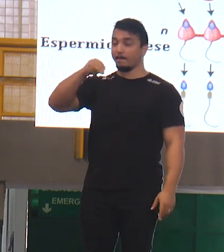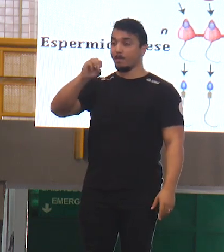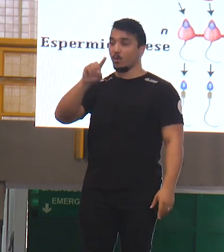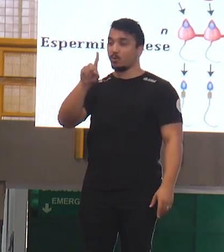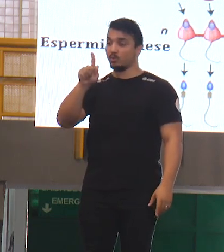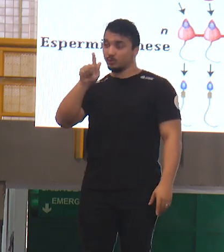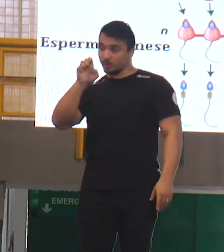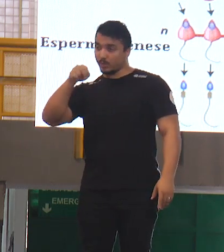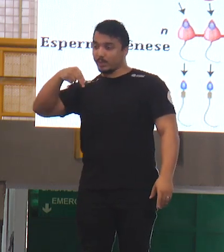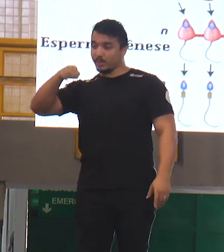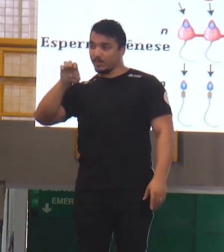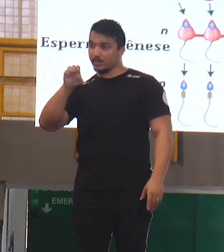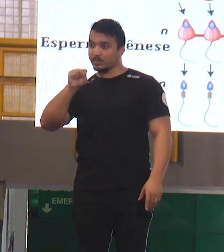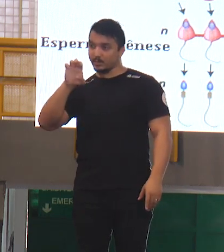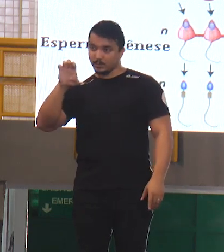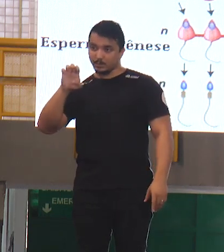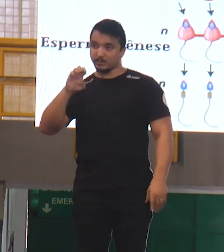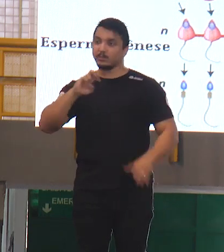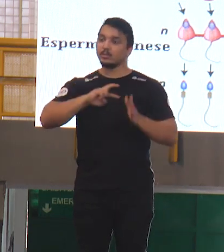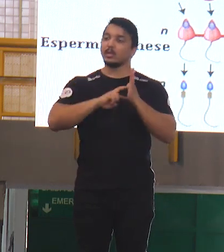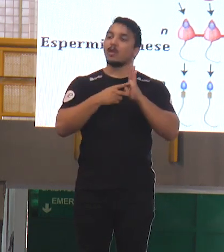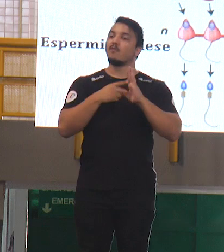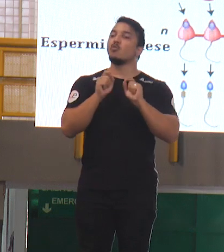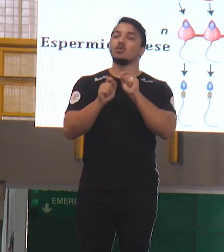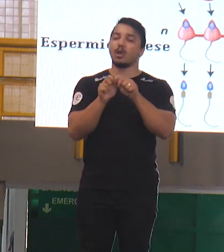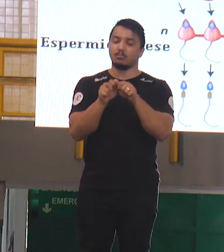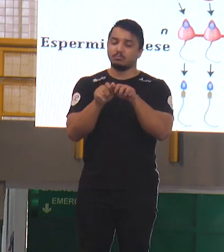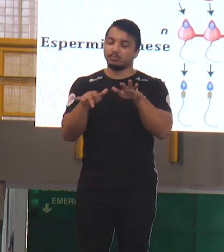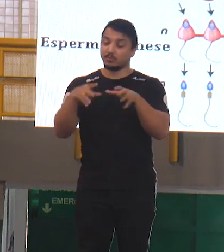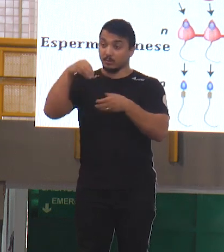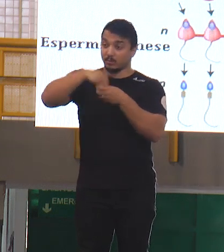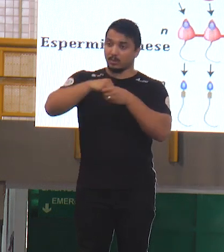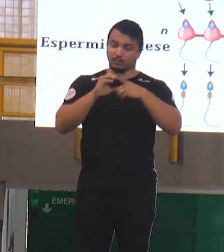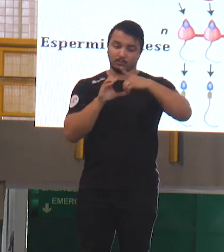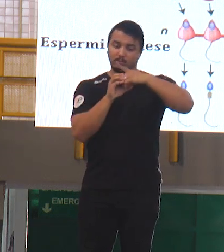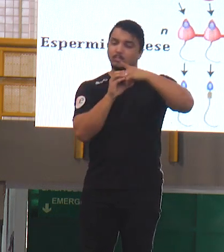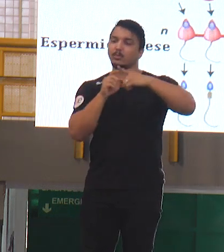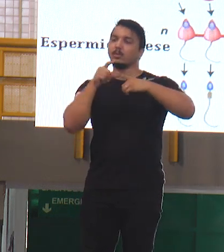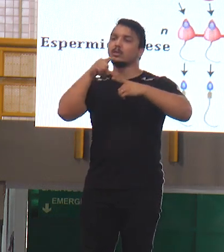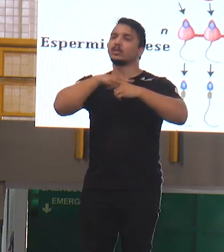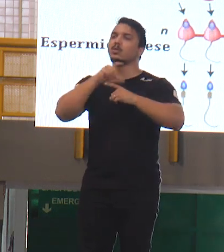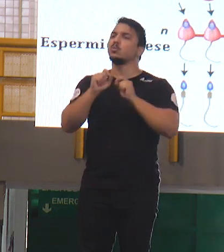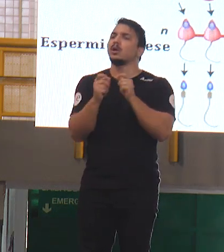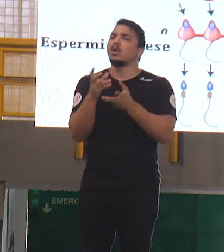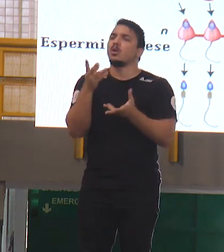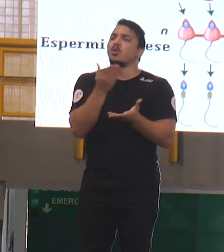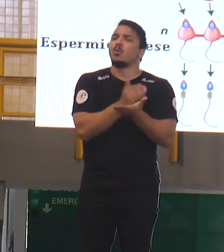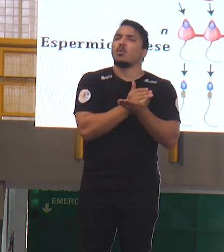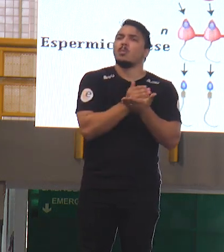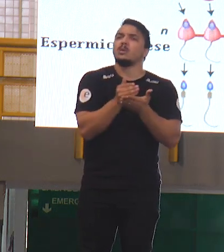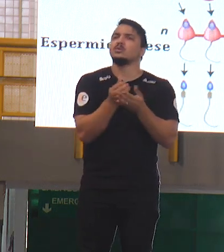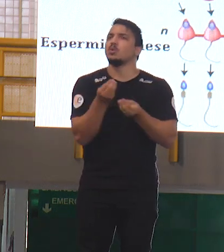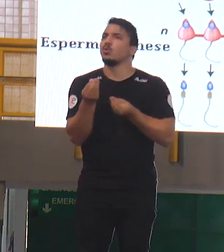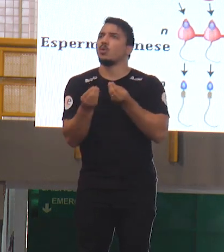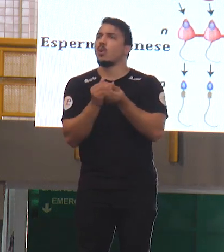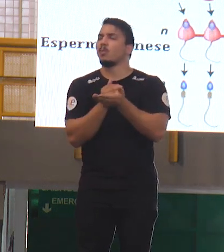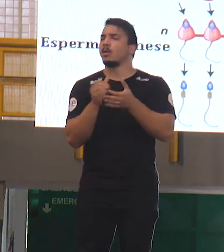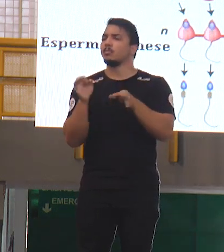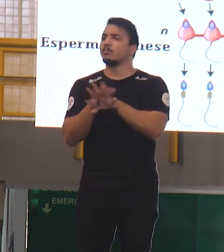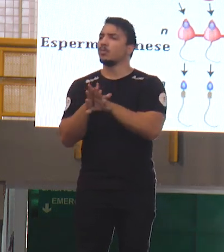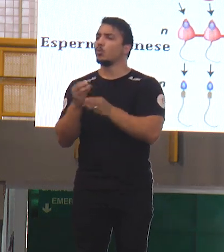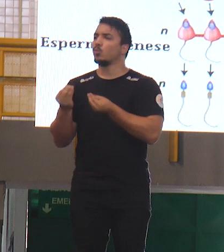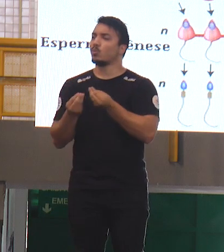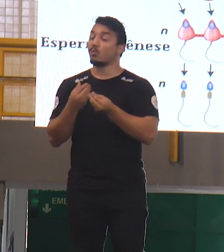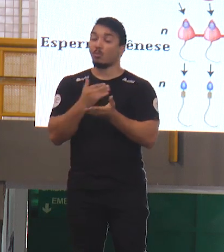tubo seminífero. Aí alguém me pergunta, Marcelo, isso começa quando, vai parar quando? Bom, isso começa